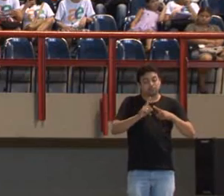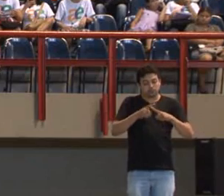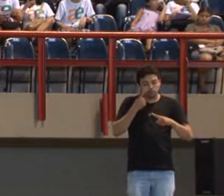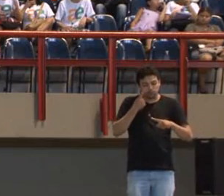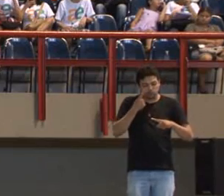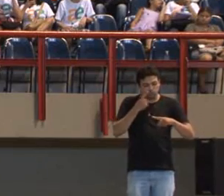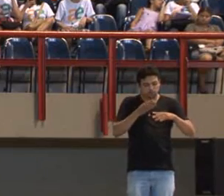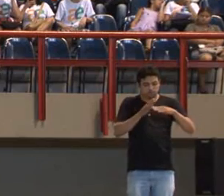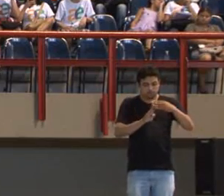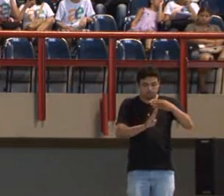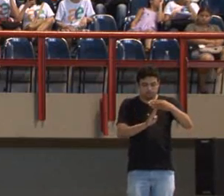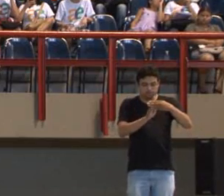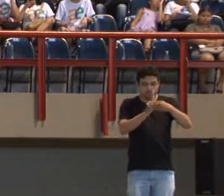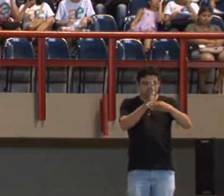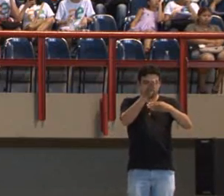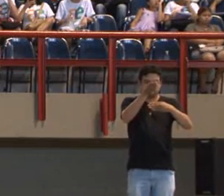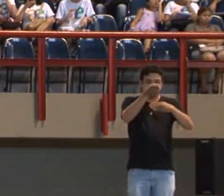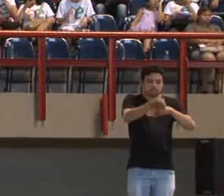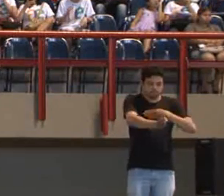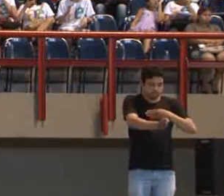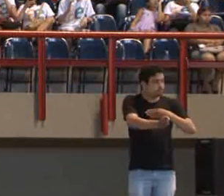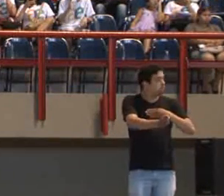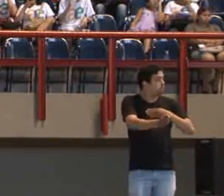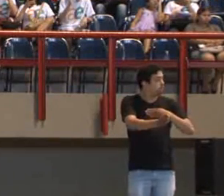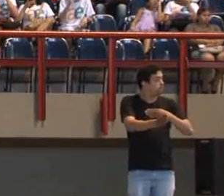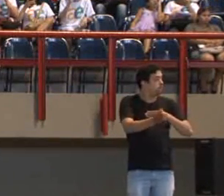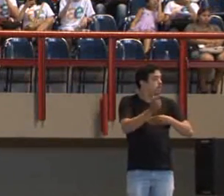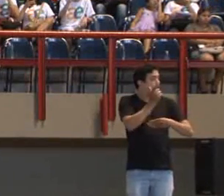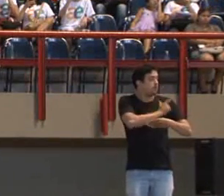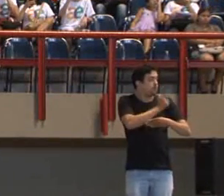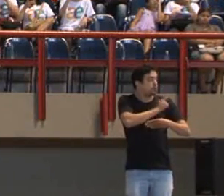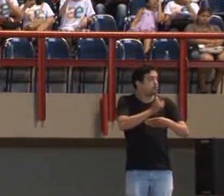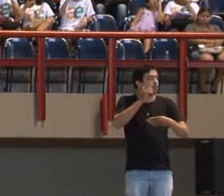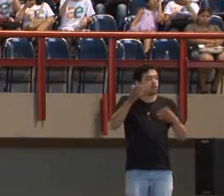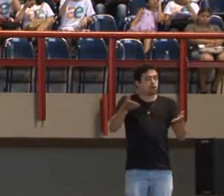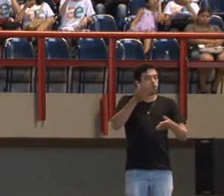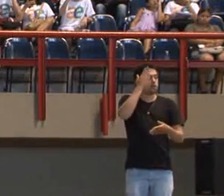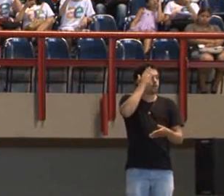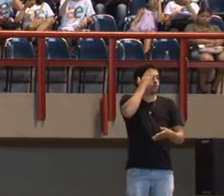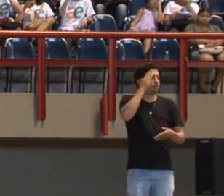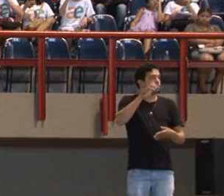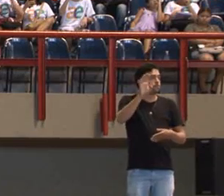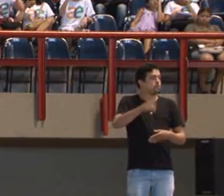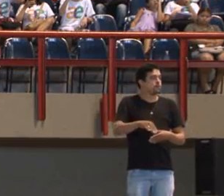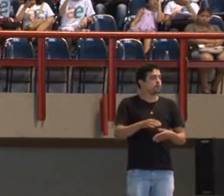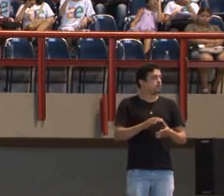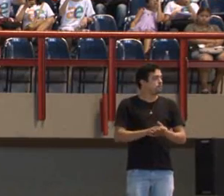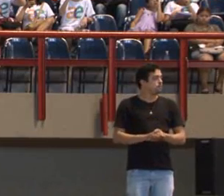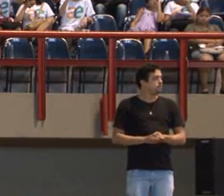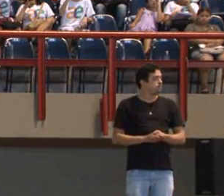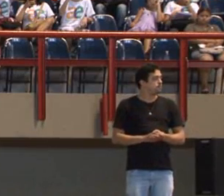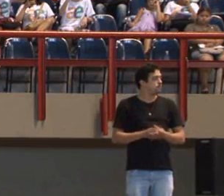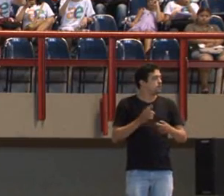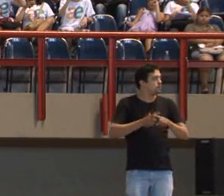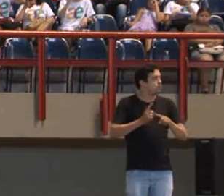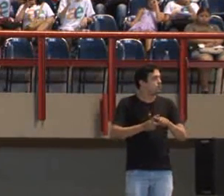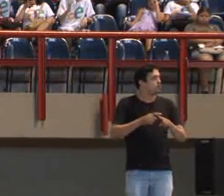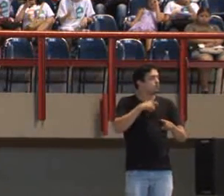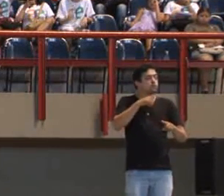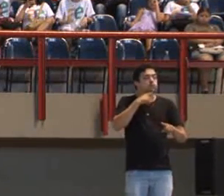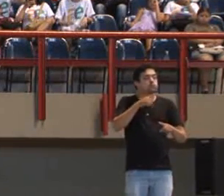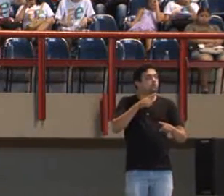que vencer uma barreira para passar a dizer: agora eu sei. Então você não pode tentar a primeira